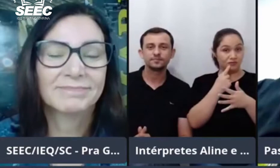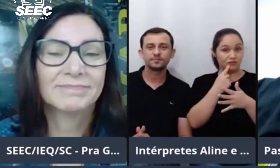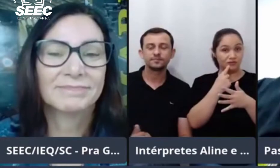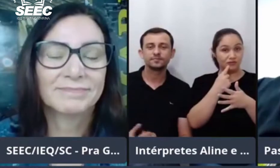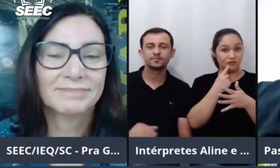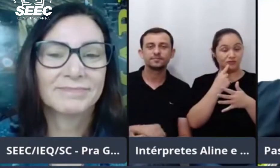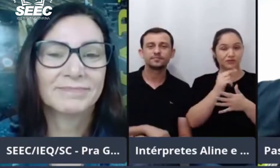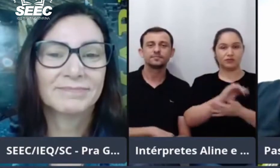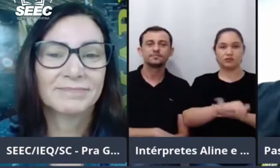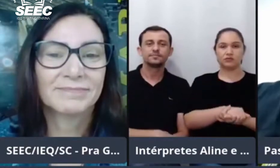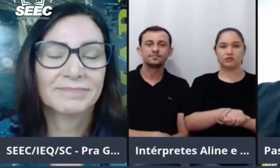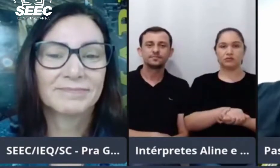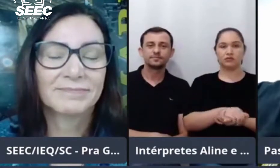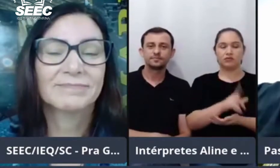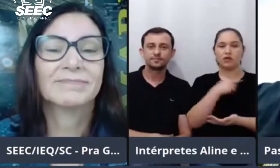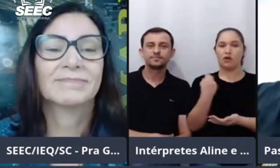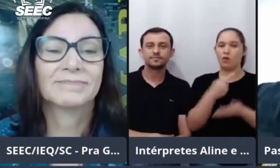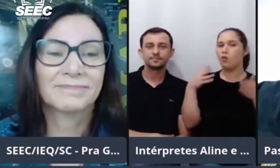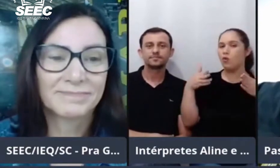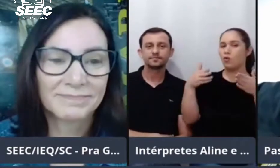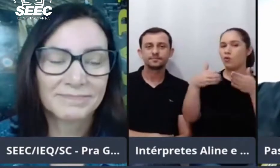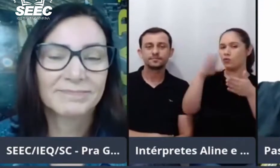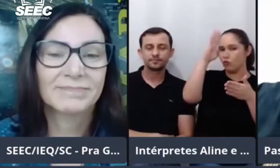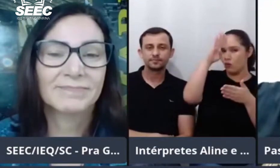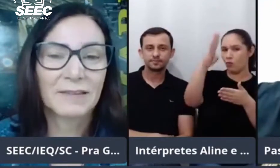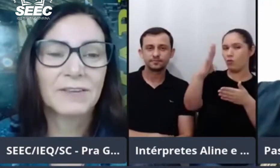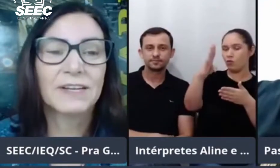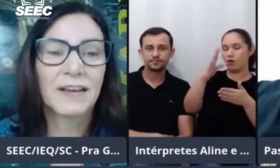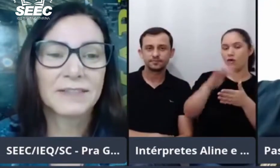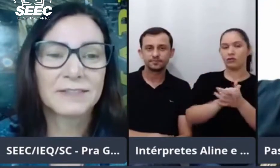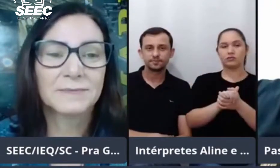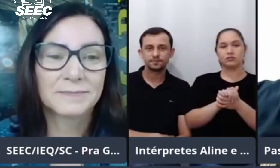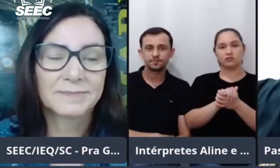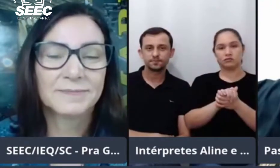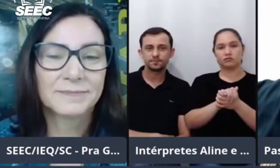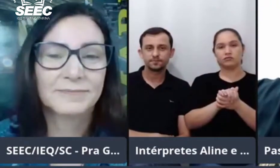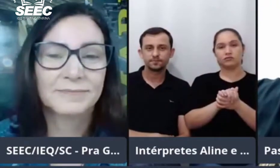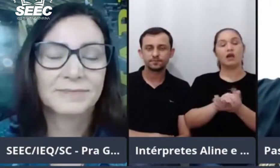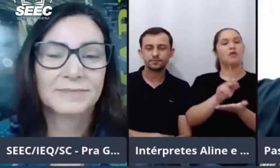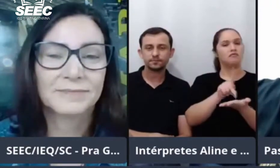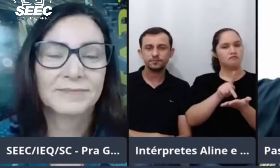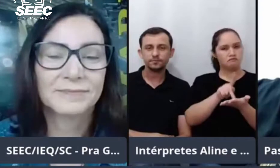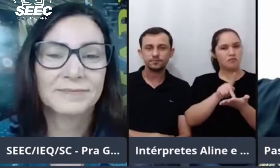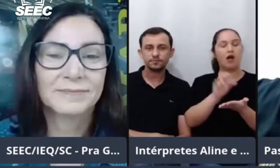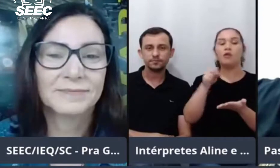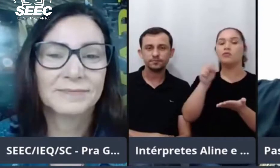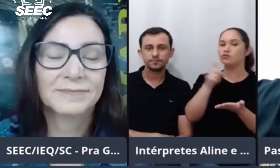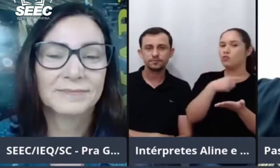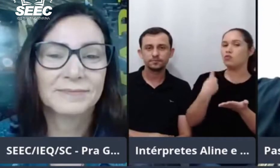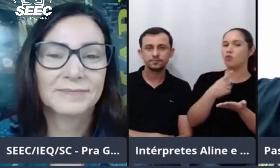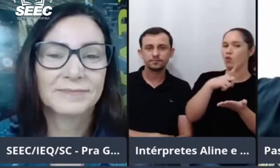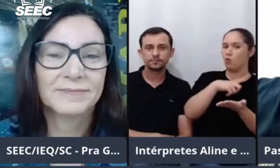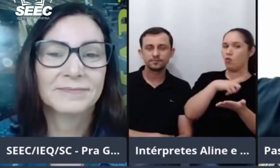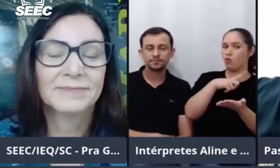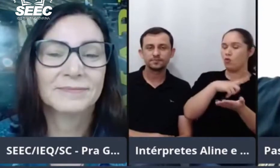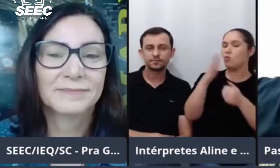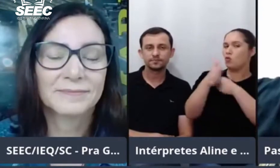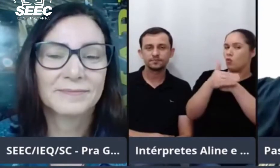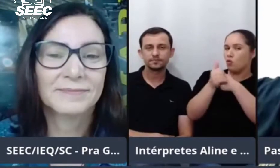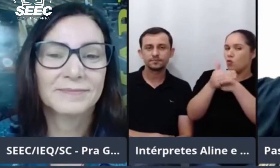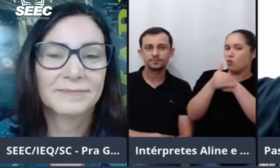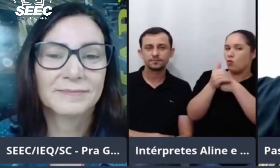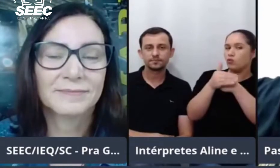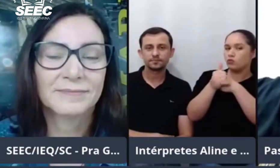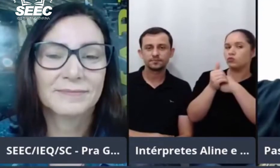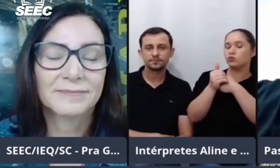Esse é o nosso objetivo principal, né, pastora Graça, né? Através desse carinho, desse afeto, né,